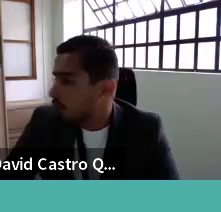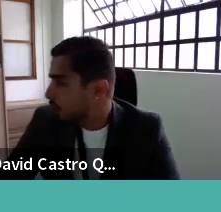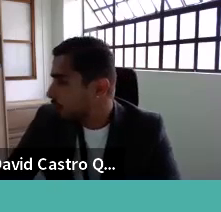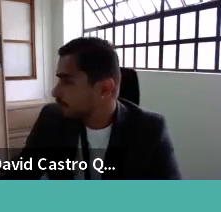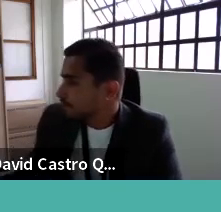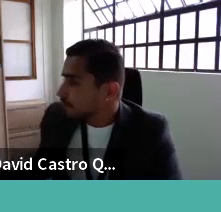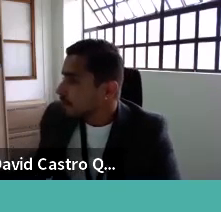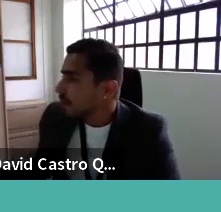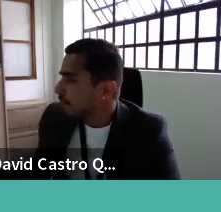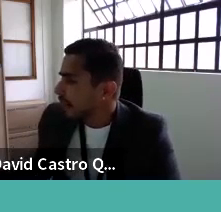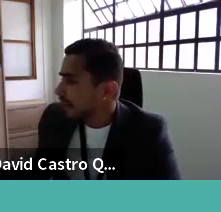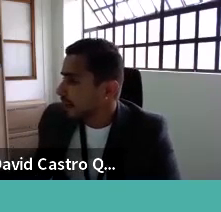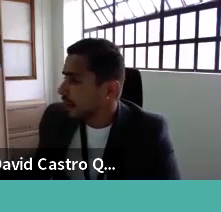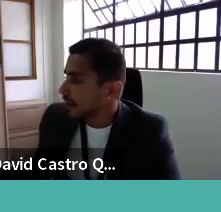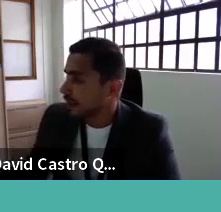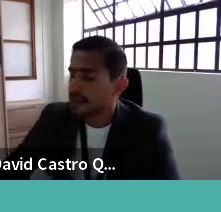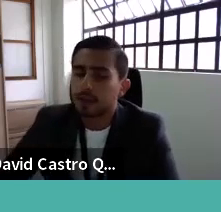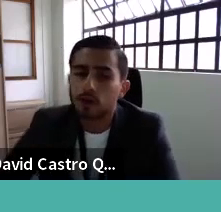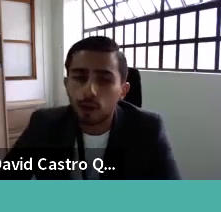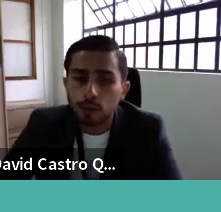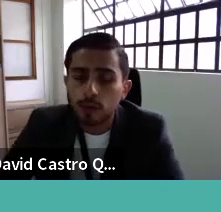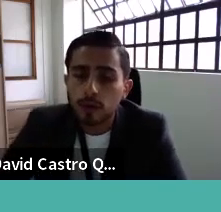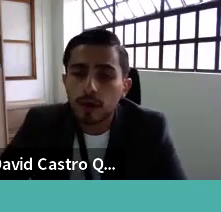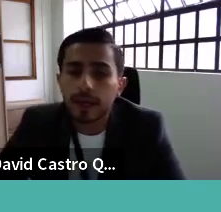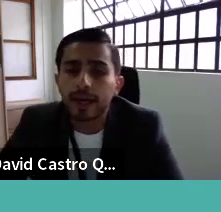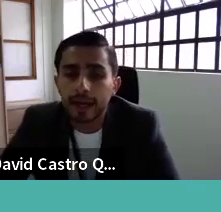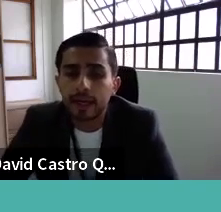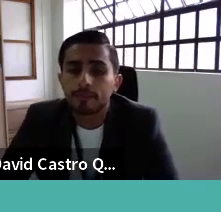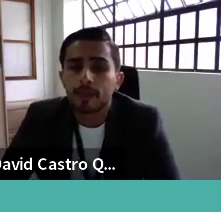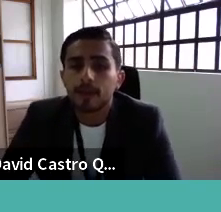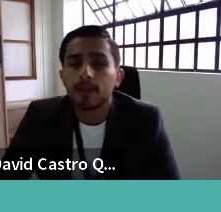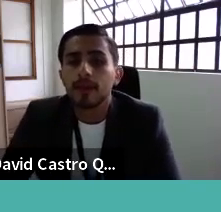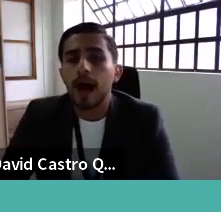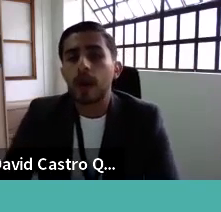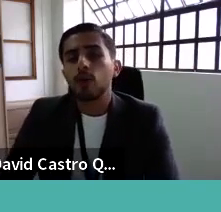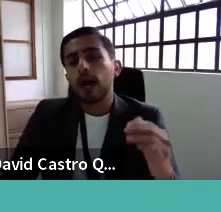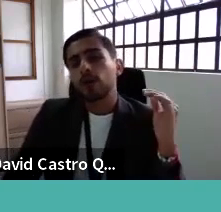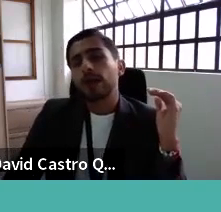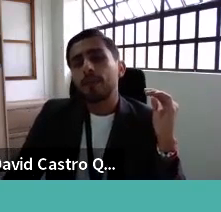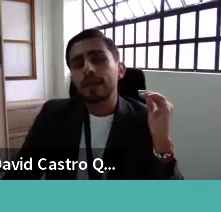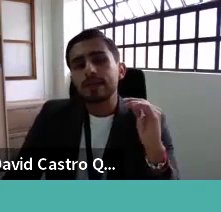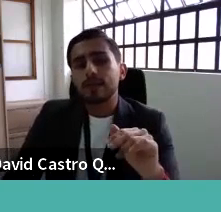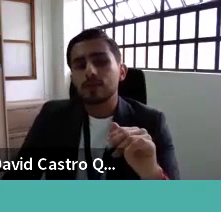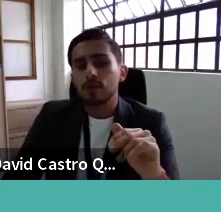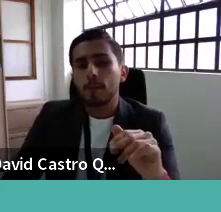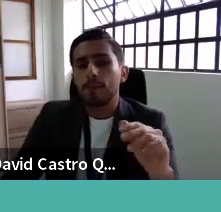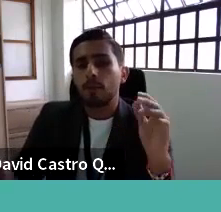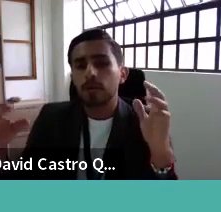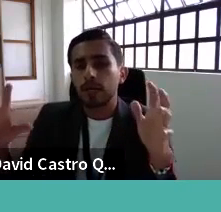código para que ingresen a un grupo que cree. Y a lo largo de la presentación vamos a ir